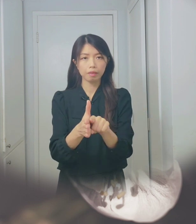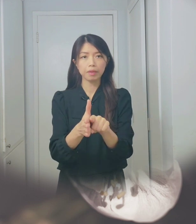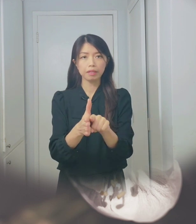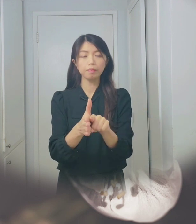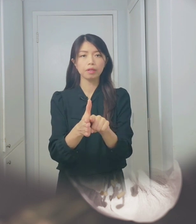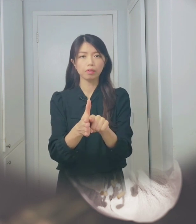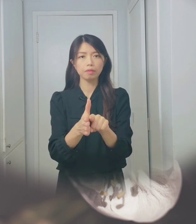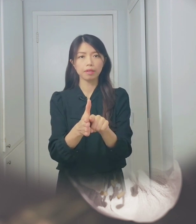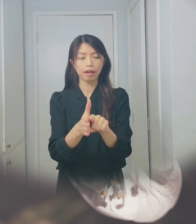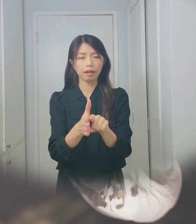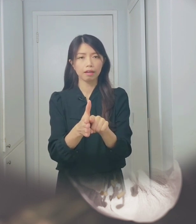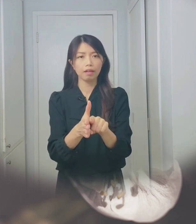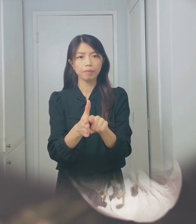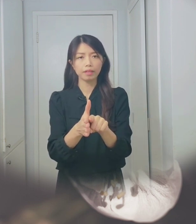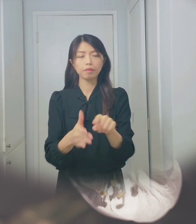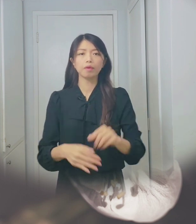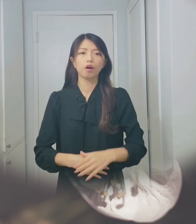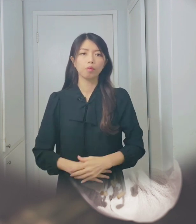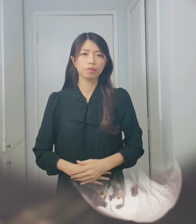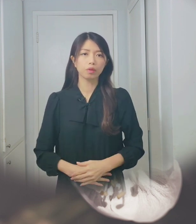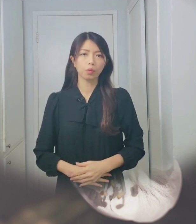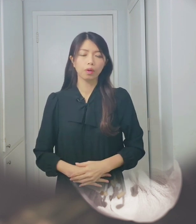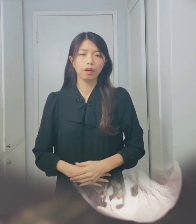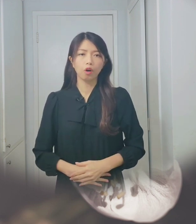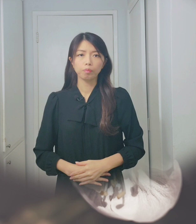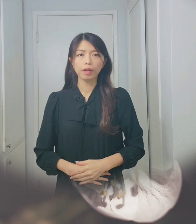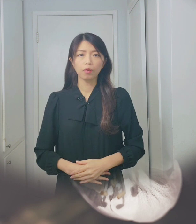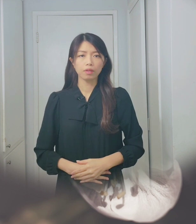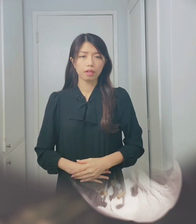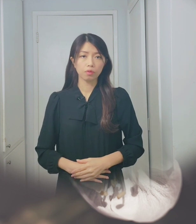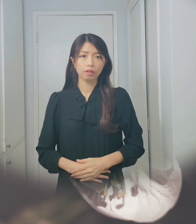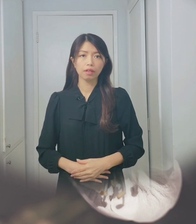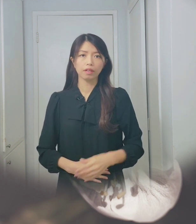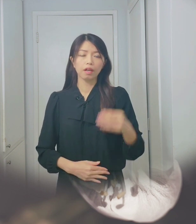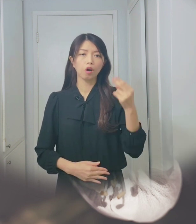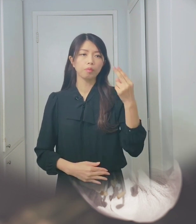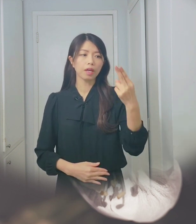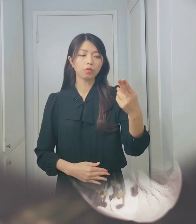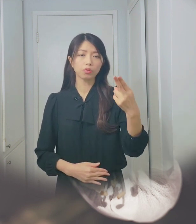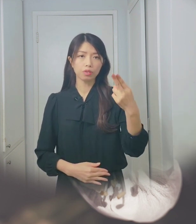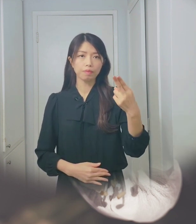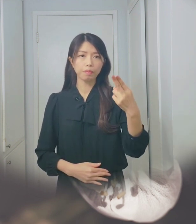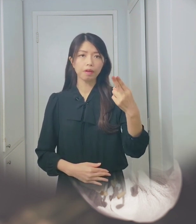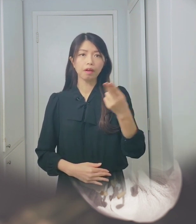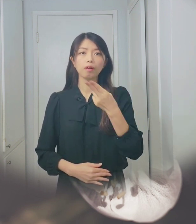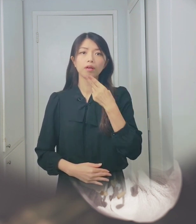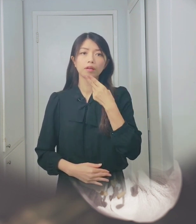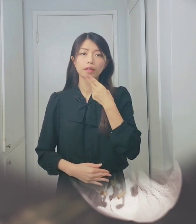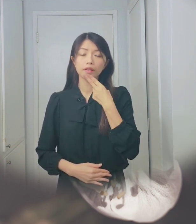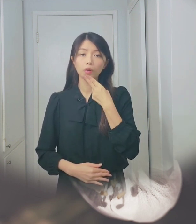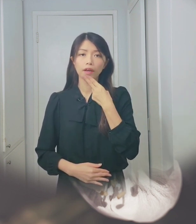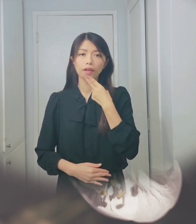믿다, 믿음 이런 뜻입니다. 믿음 없어도. 없다라고 한 뜻의 수어는 검지하고 중지만